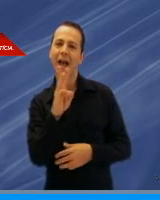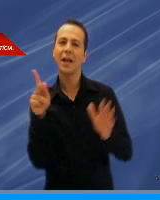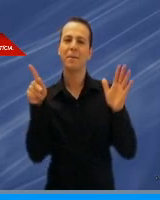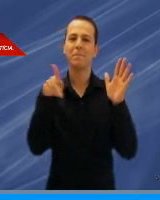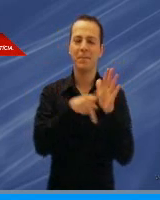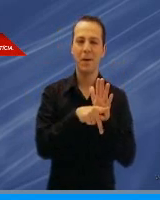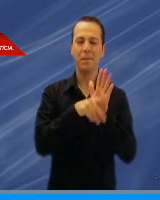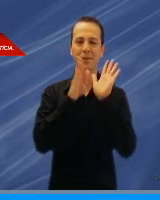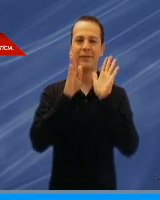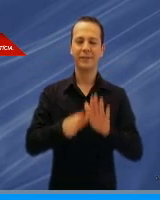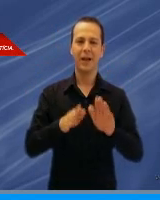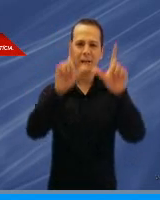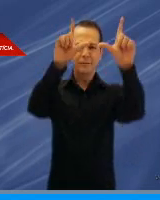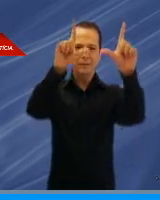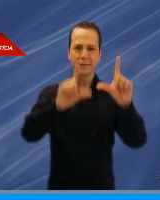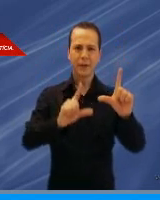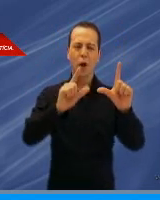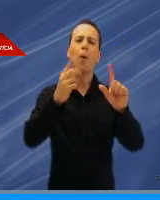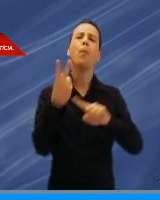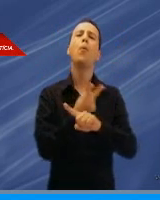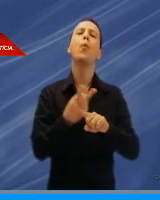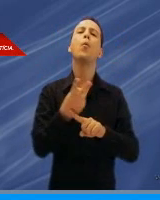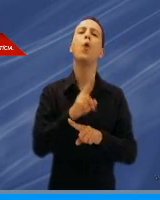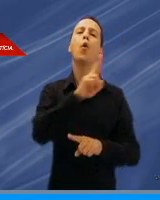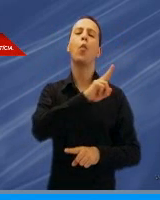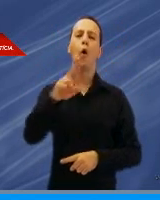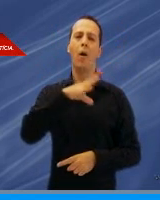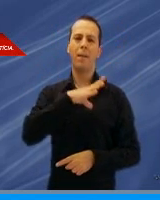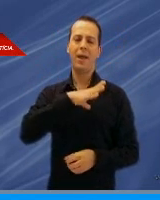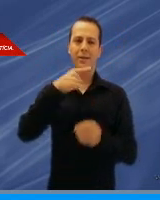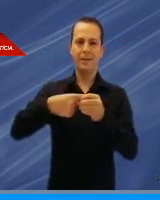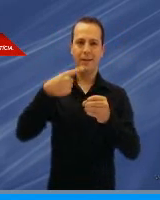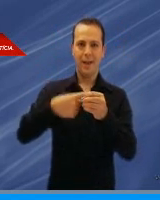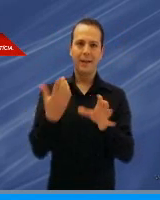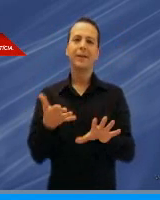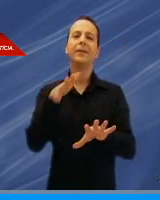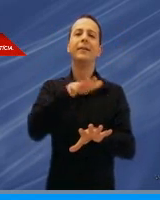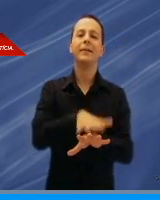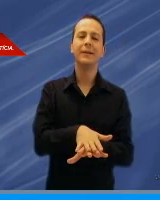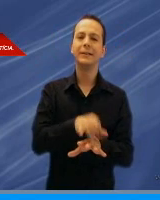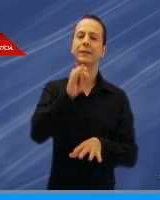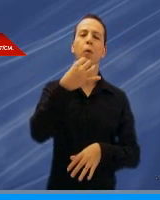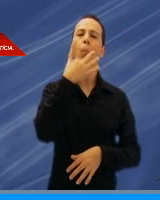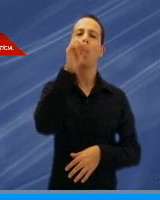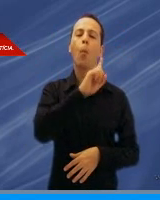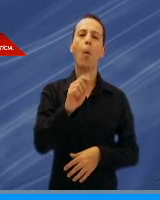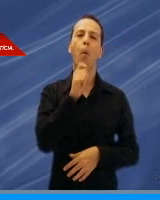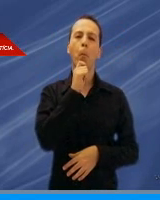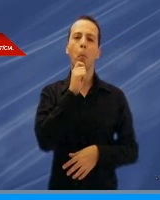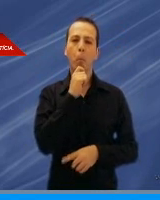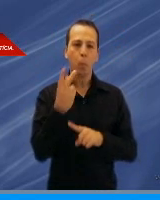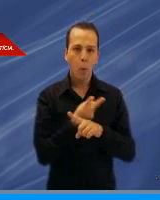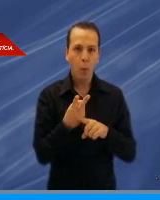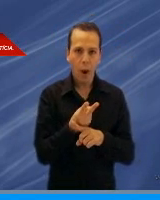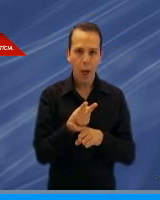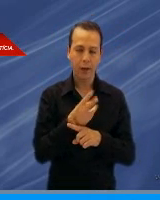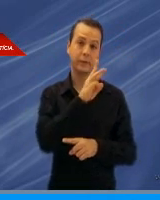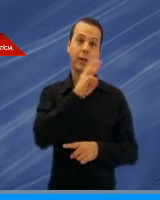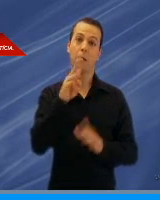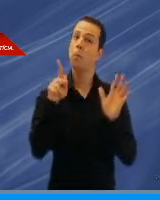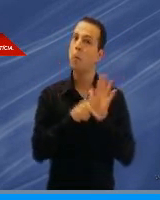espaço específico da Cidade Inclusiva, que pode ser, para quem não conhece, não procurou ainda no site da